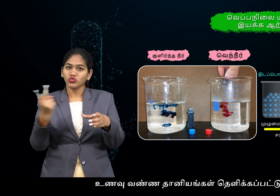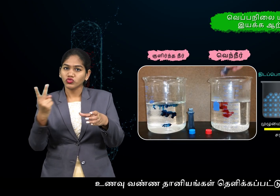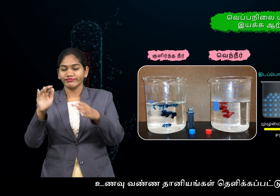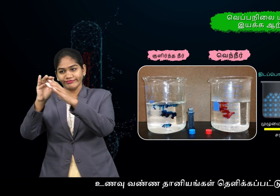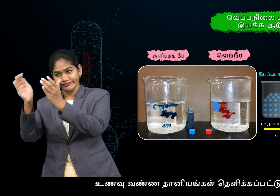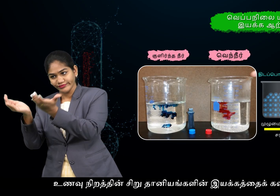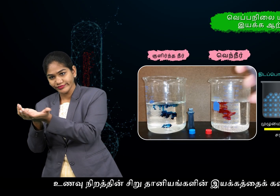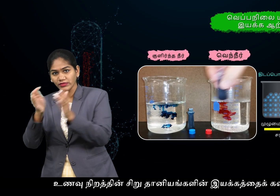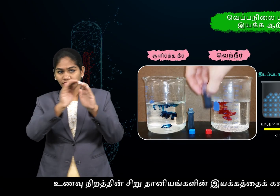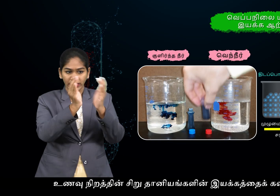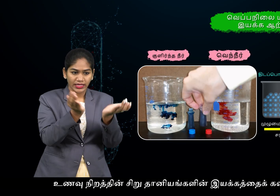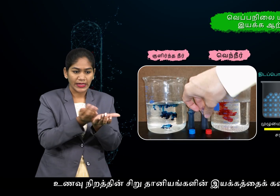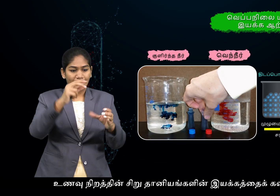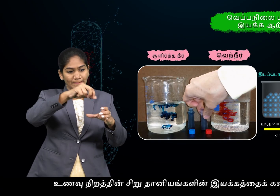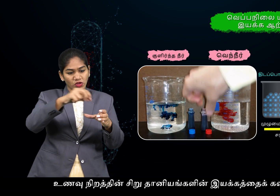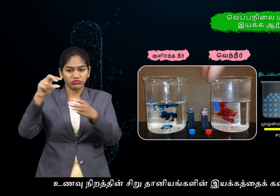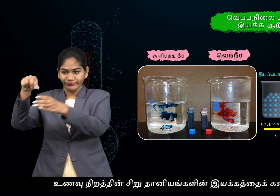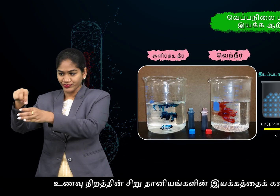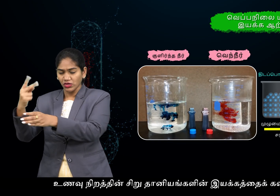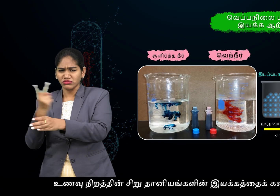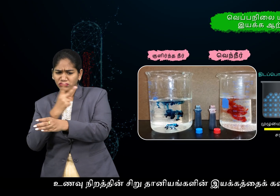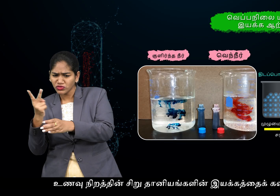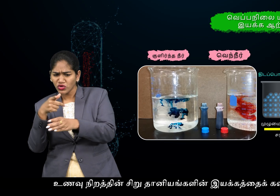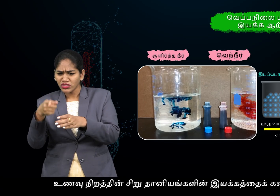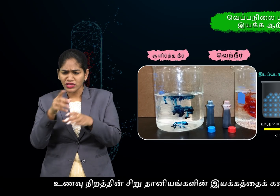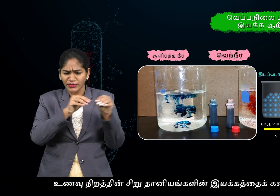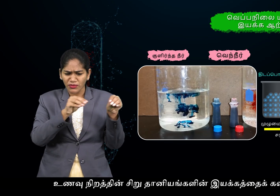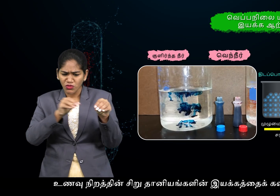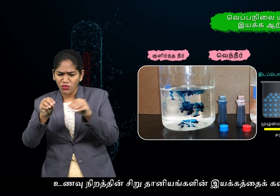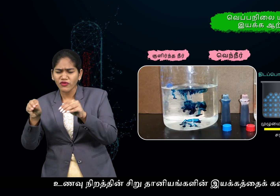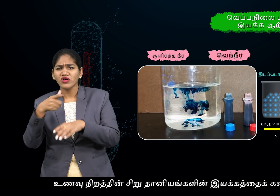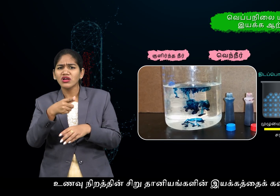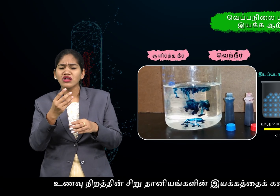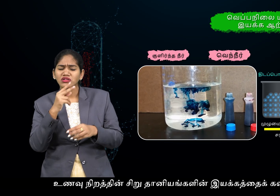உணவு நிறத்தின் சிறு தானியங்களின் இயக்கத்தை கவனிக்கவும்.